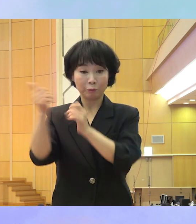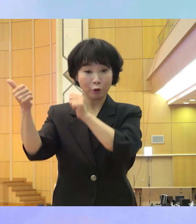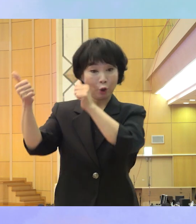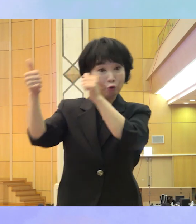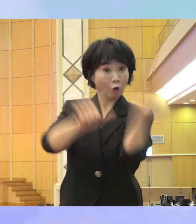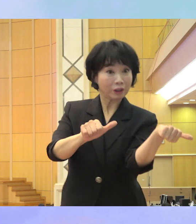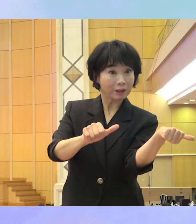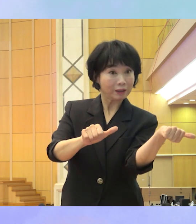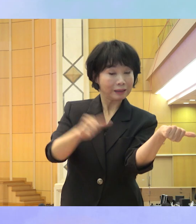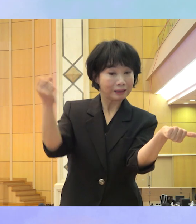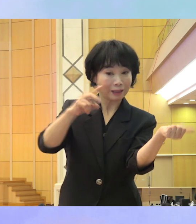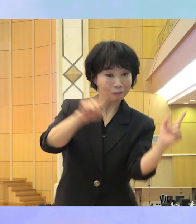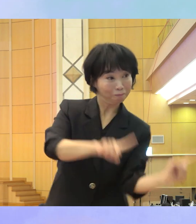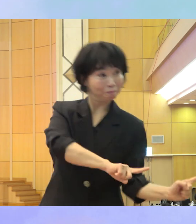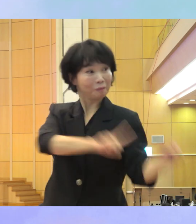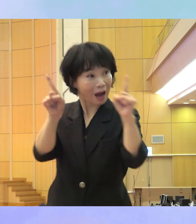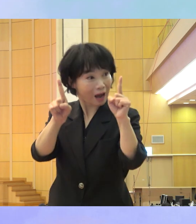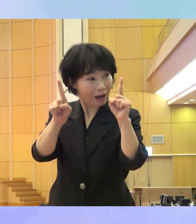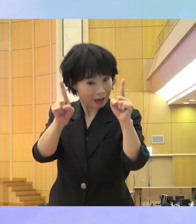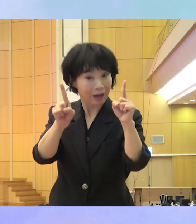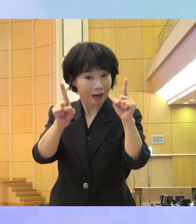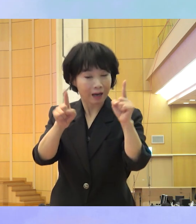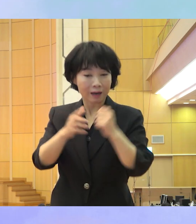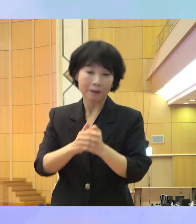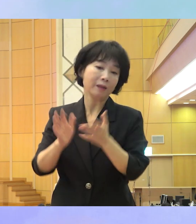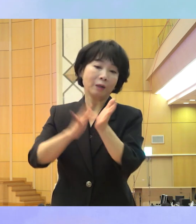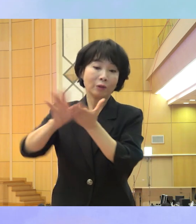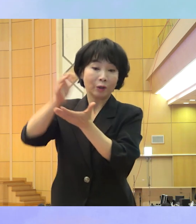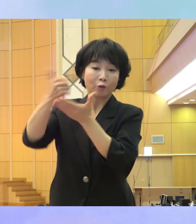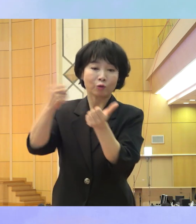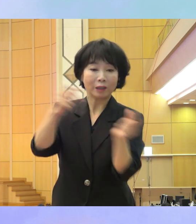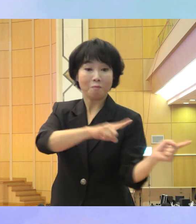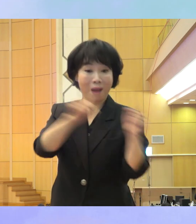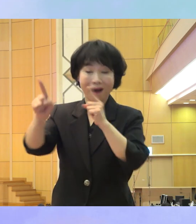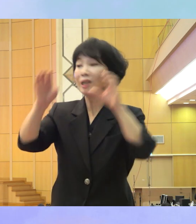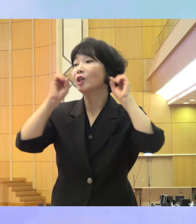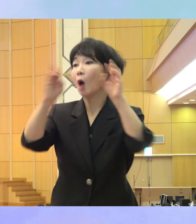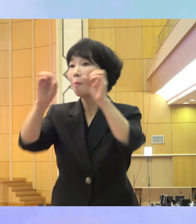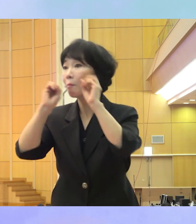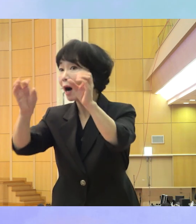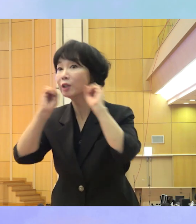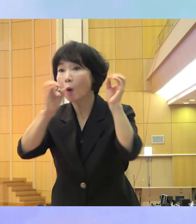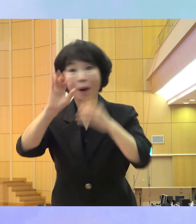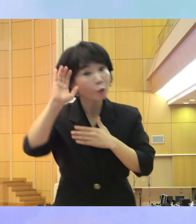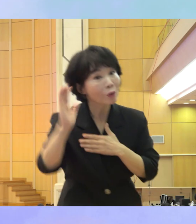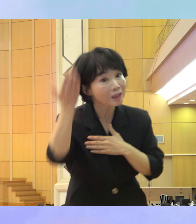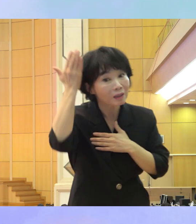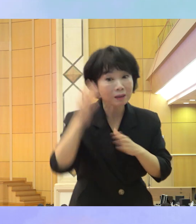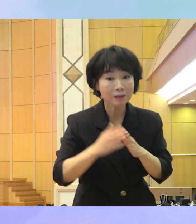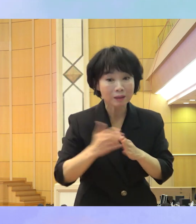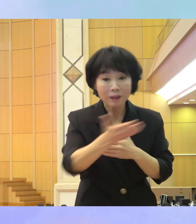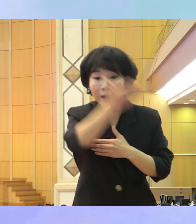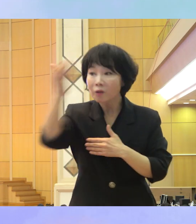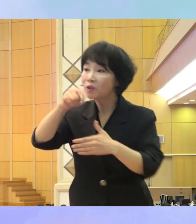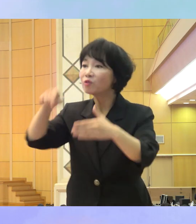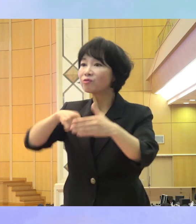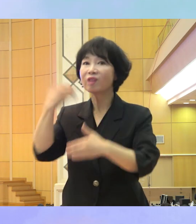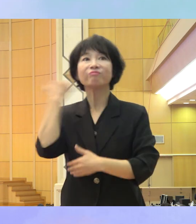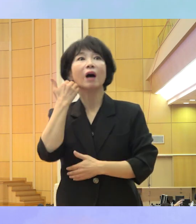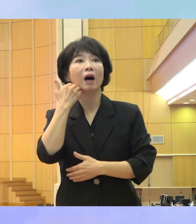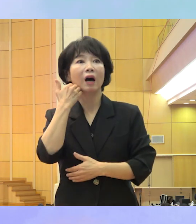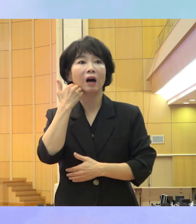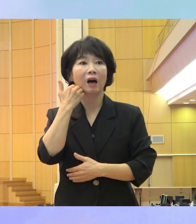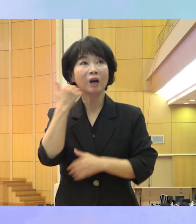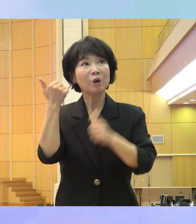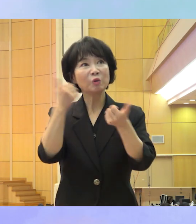죽었다가 살아나셨죠? 살아나셨다 전파되었거늘. 예수님이 죽었다가 살아난 건 누구나 다 알고 있어요. 너희 중에서 어떤 사람들